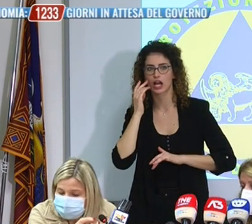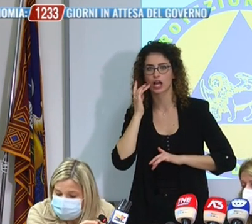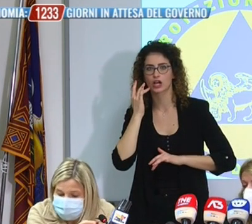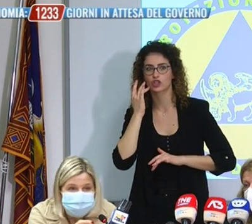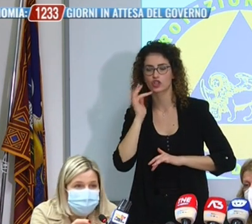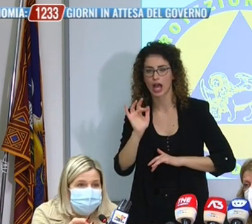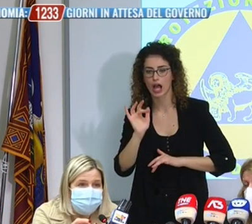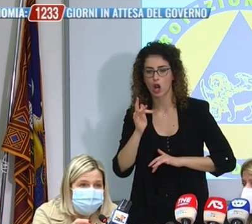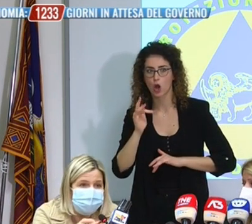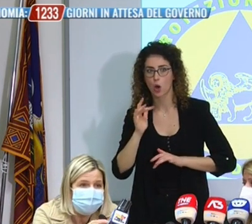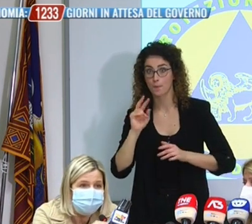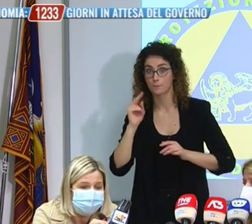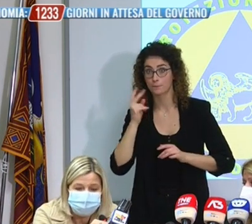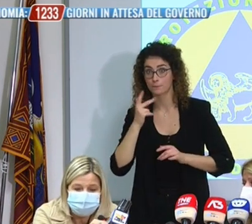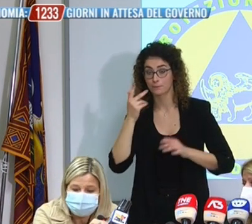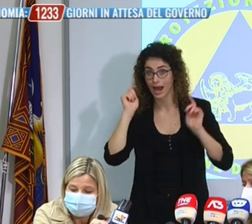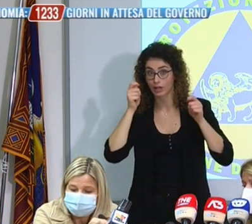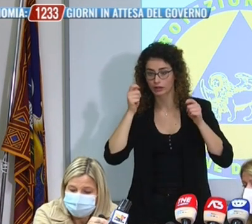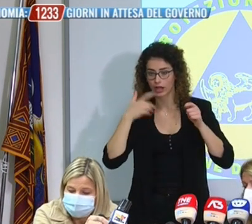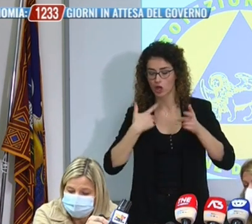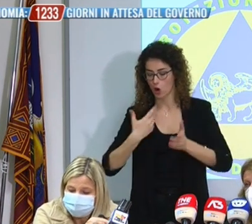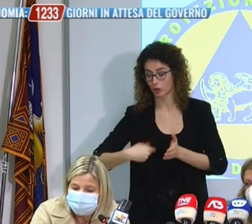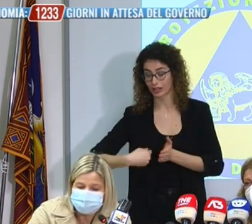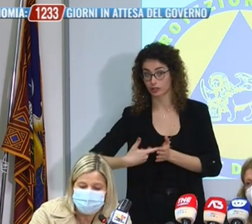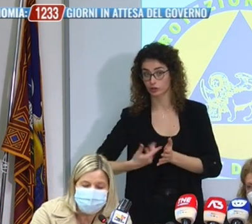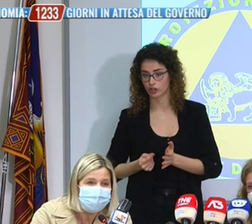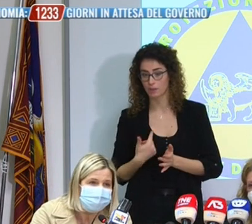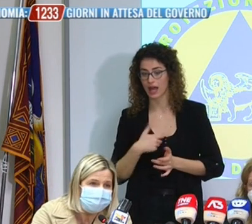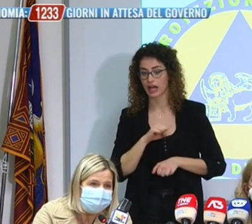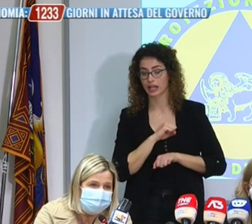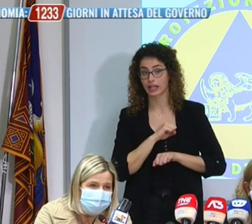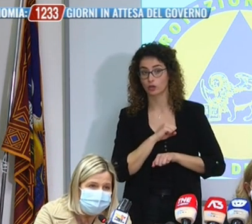sotto mano, bisogna verificarlo, ma siamo, penso che